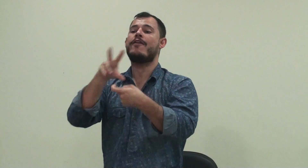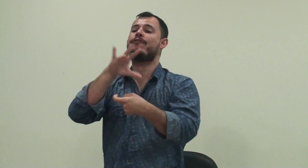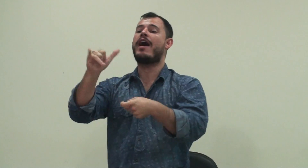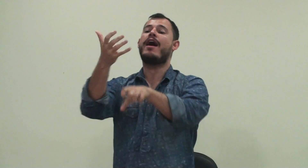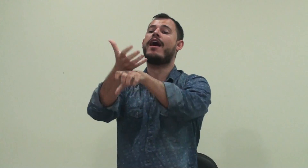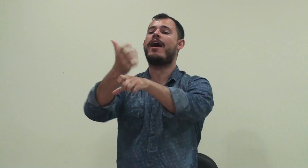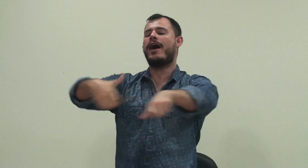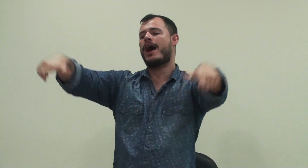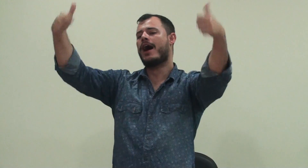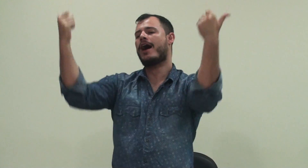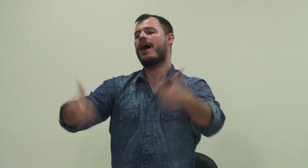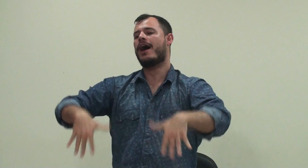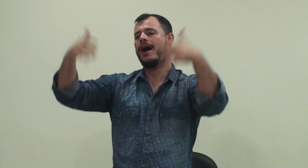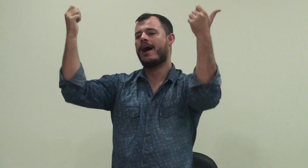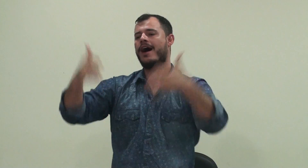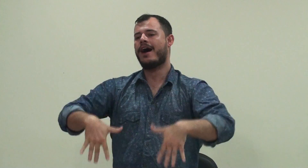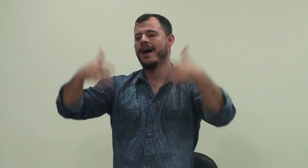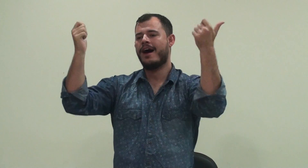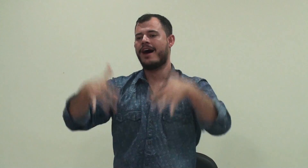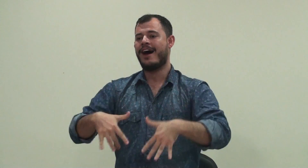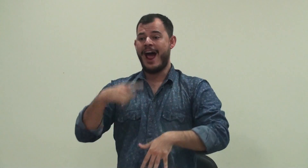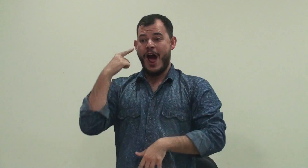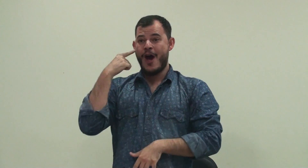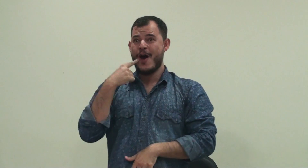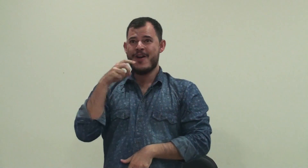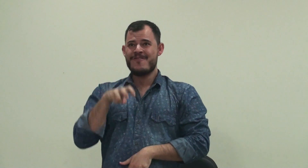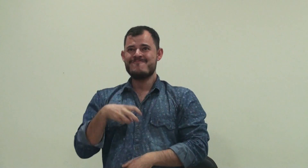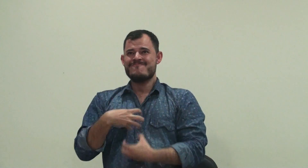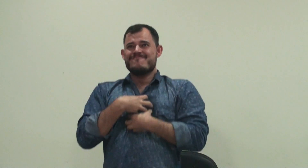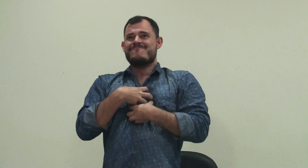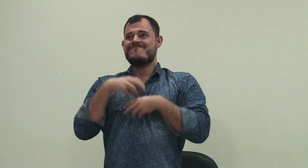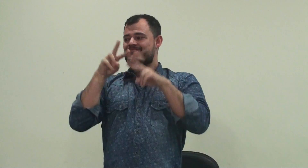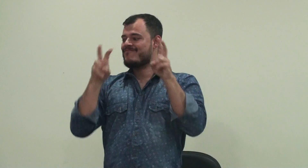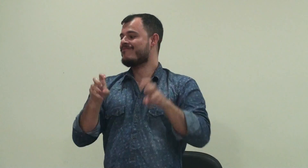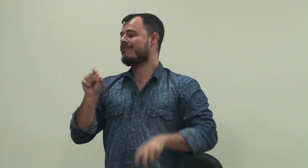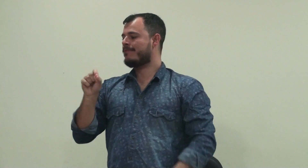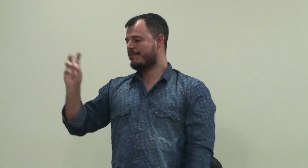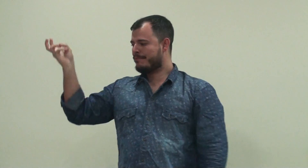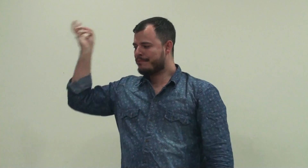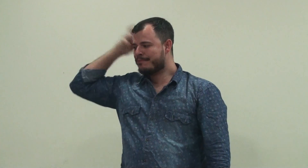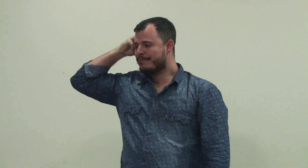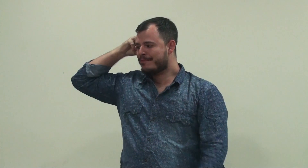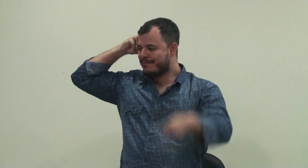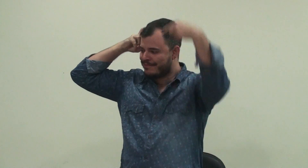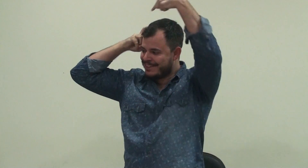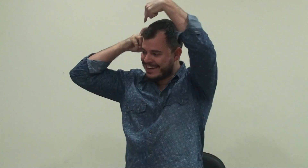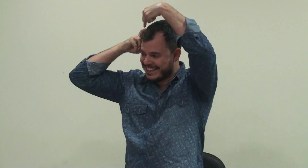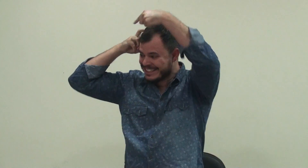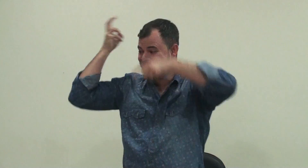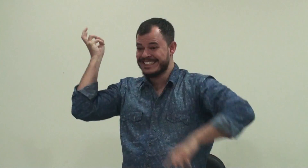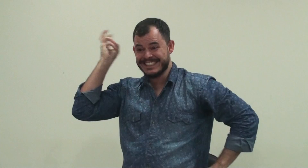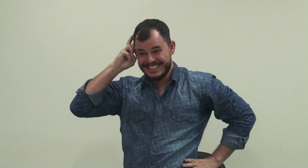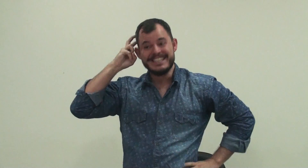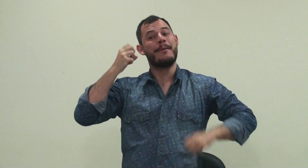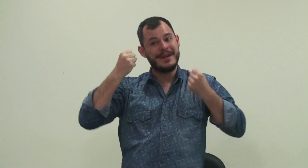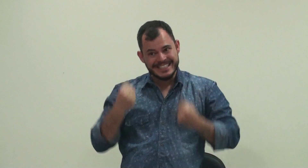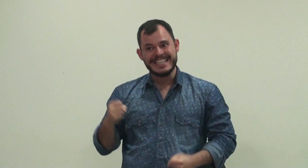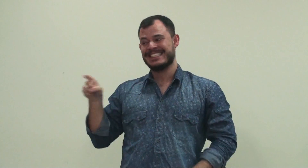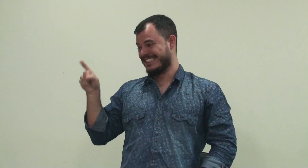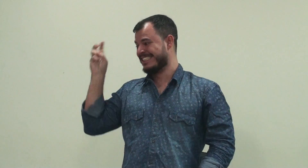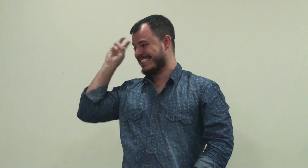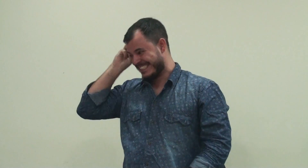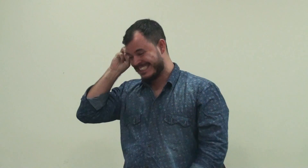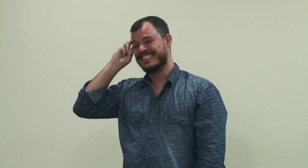E aí na faculdade de medicina é preciso discutir isso, né? Como que eu vou fazer o curso de medicina todo na língua de sinais? A solução